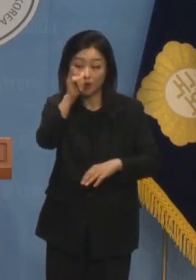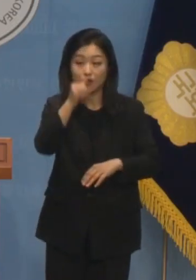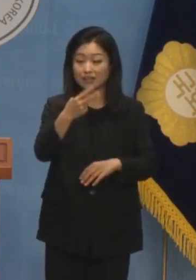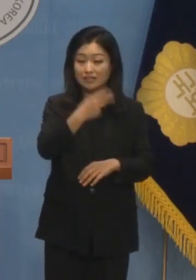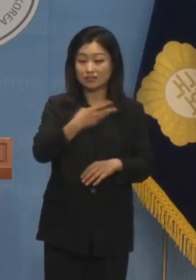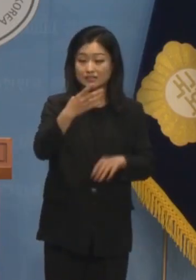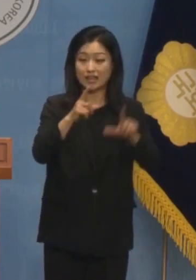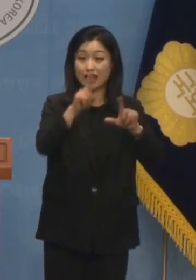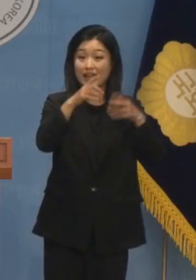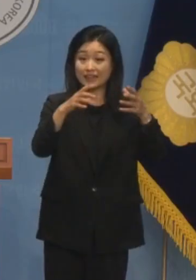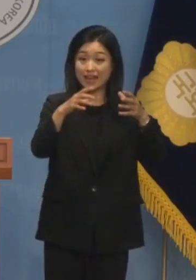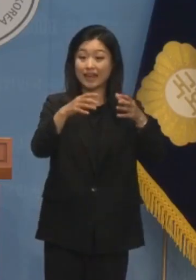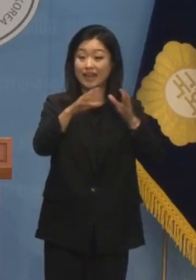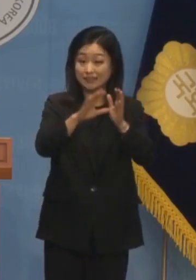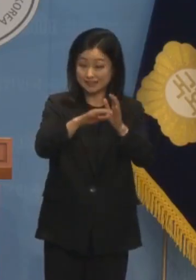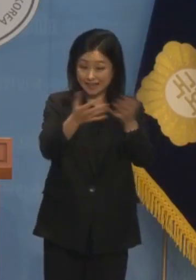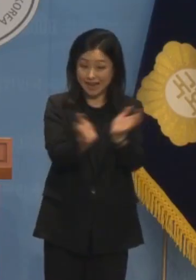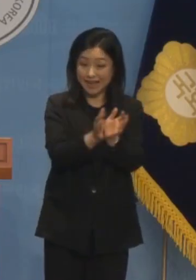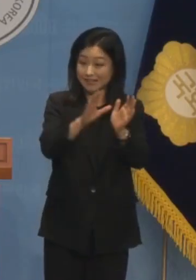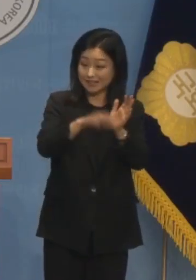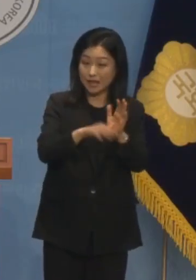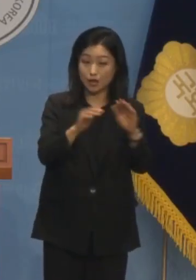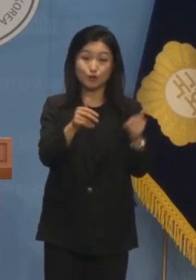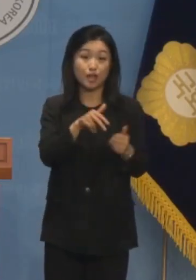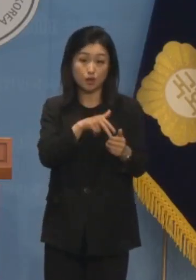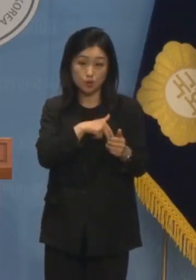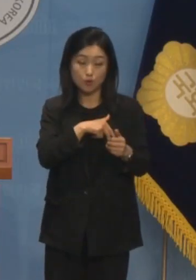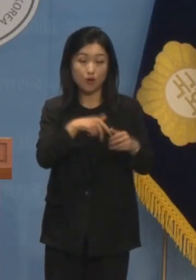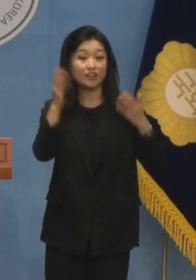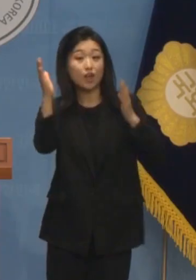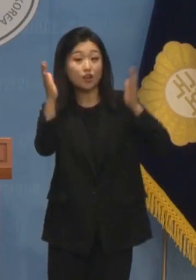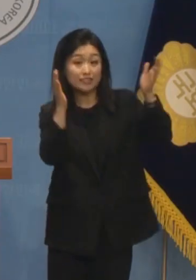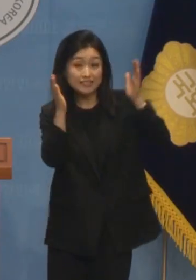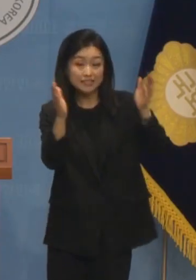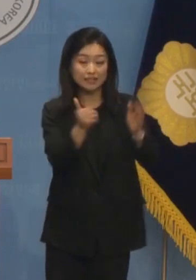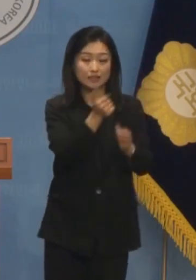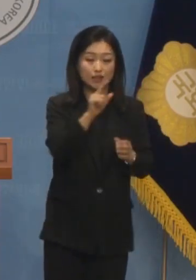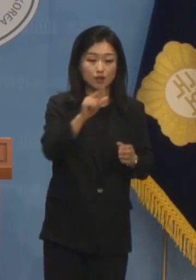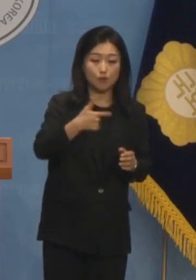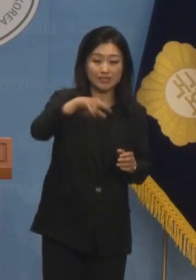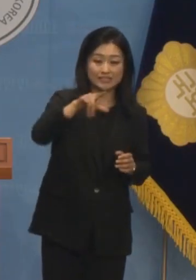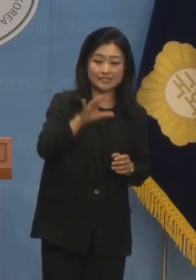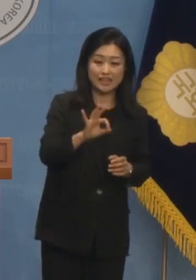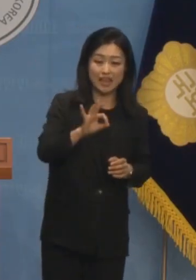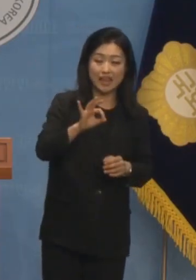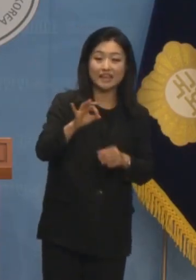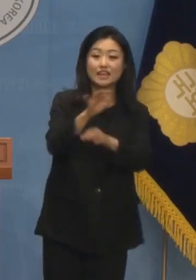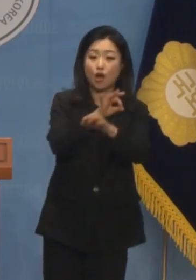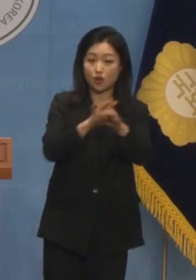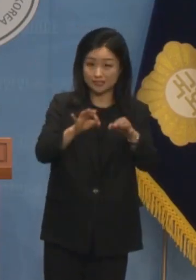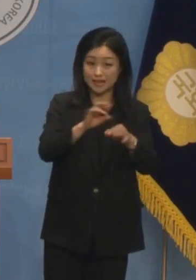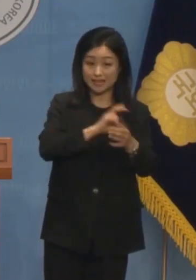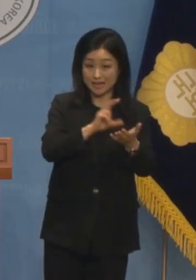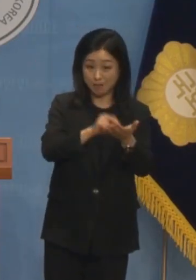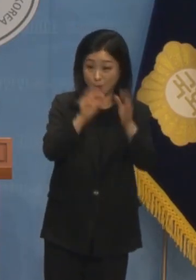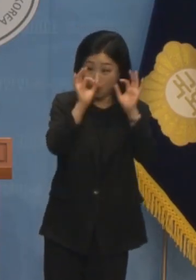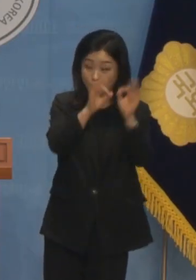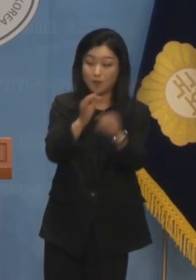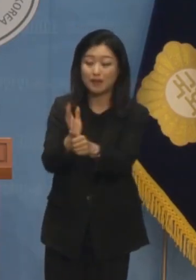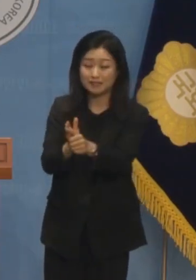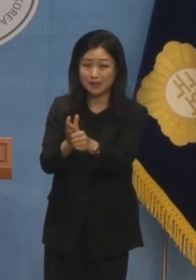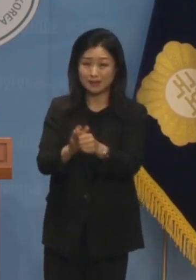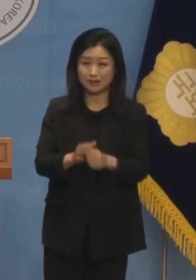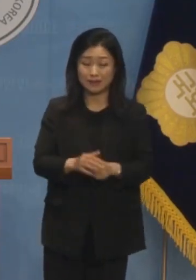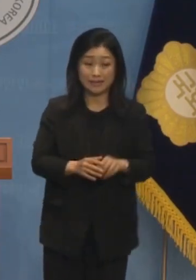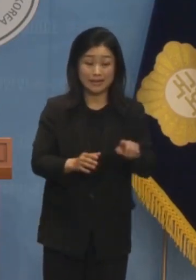2004년 한나라당 연찬회 때 당시 국회의원들이 공연한 연극 환생경제를 한번 보길 권합니다. 글이